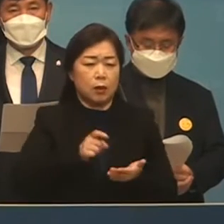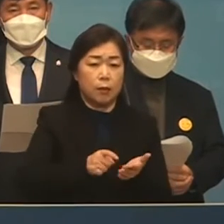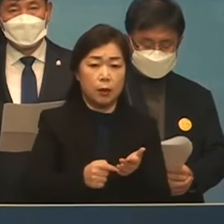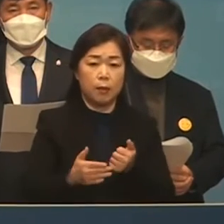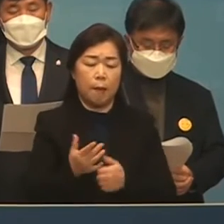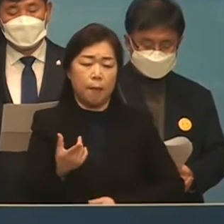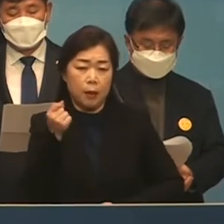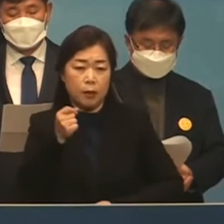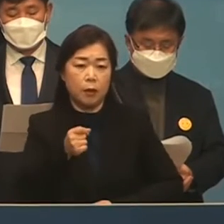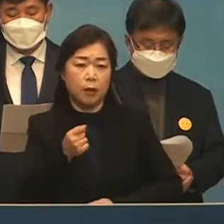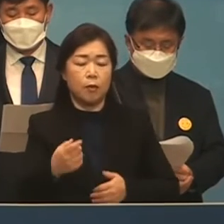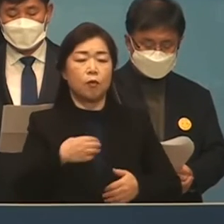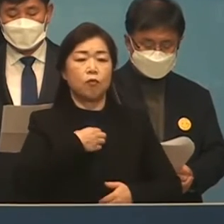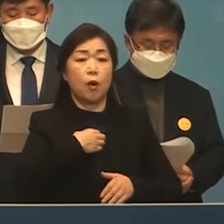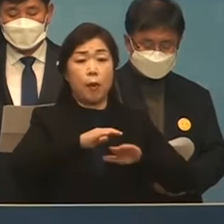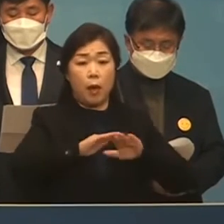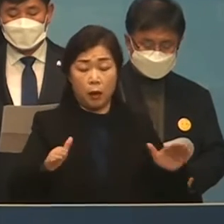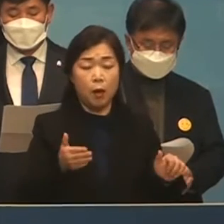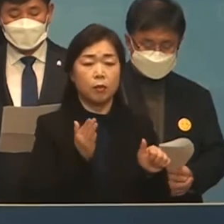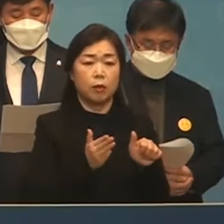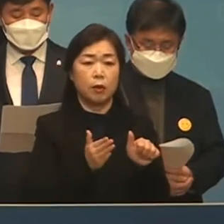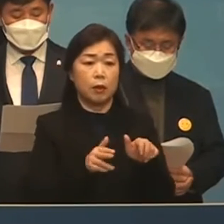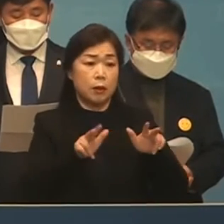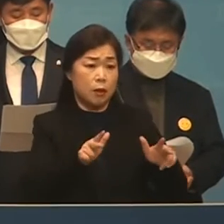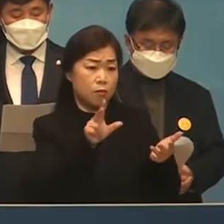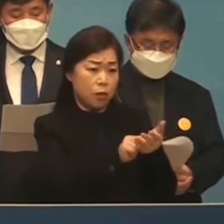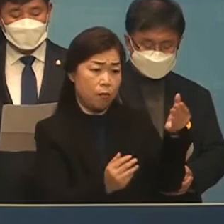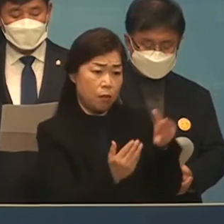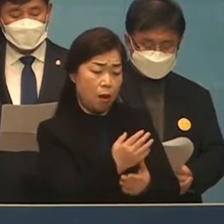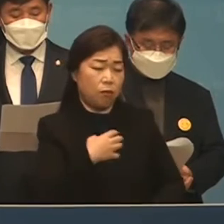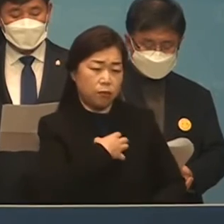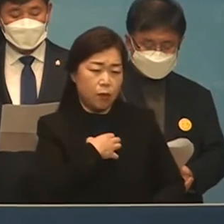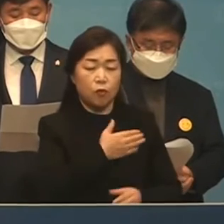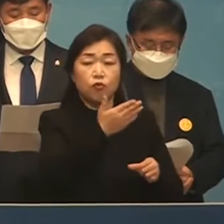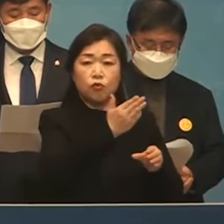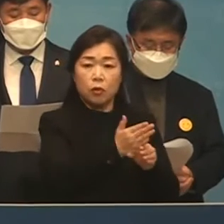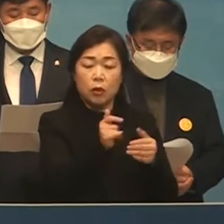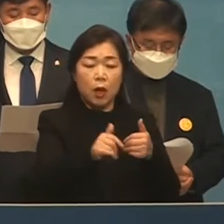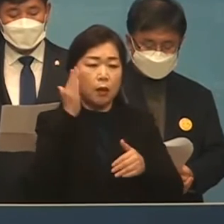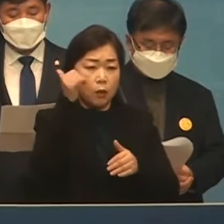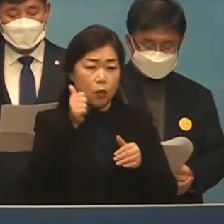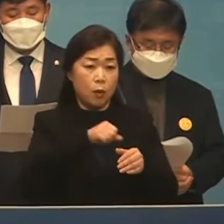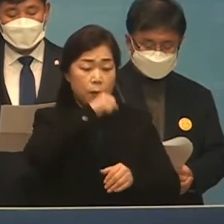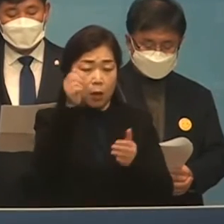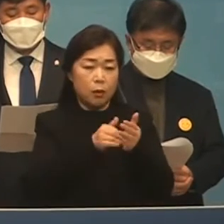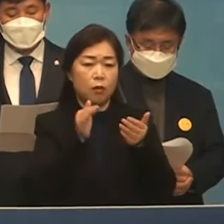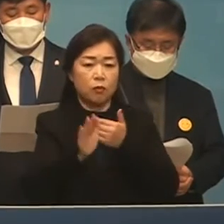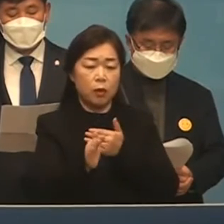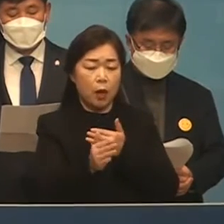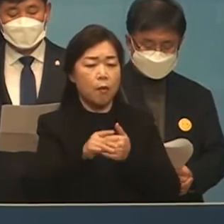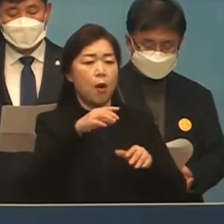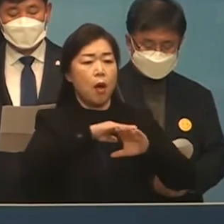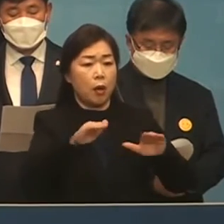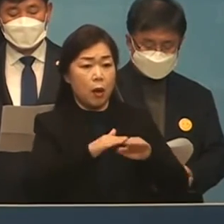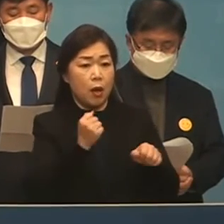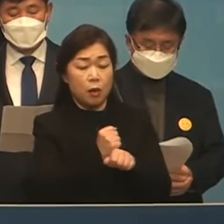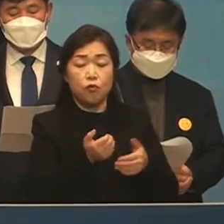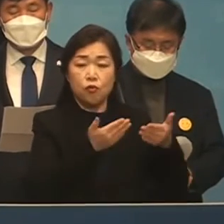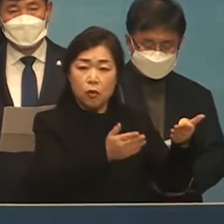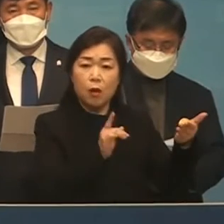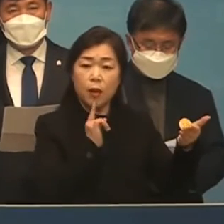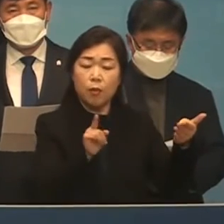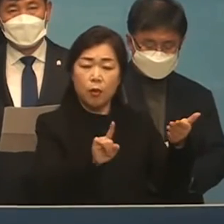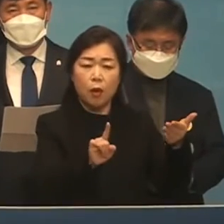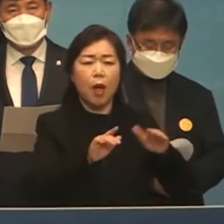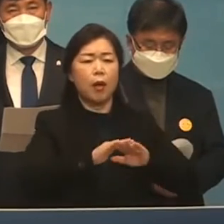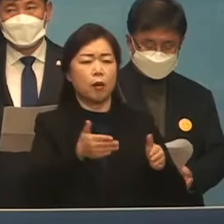불부터 끕시다. 불이 활활 타고 있는데 대선 이후에 불을 끄겠다는 것은 불을 끄지 않겠다는 말과